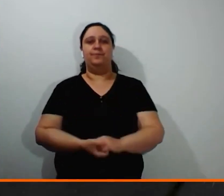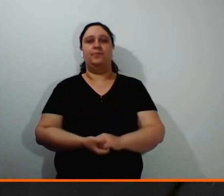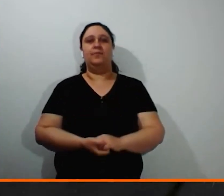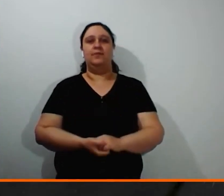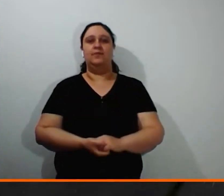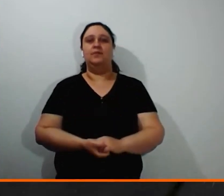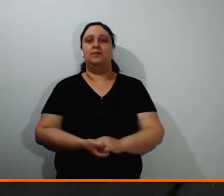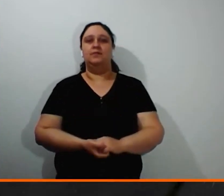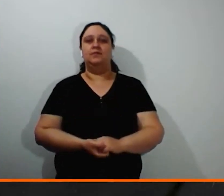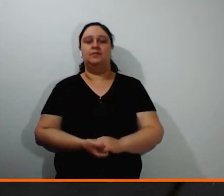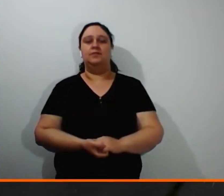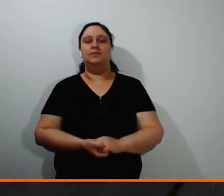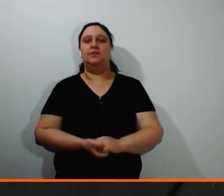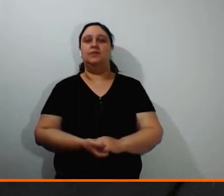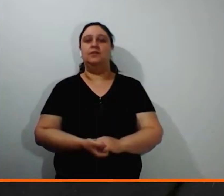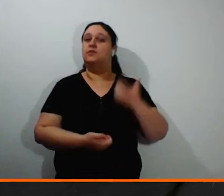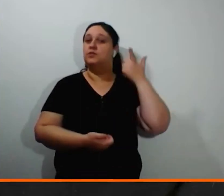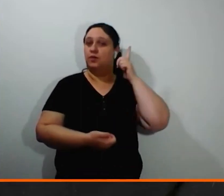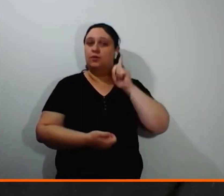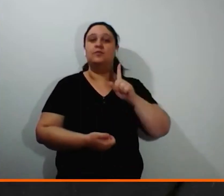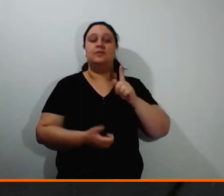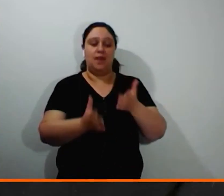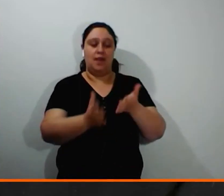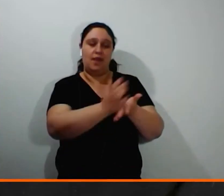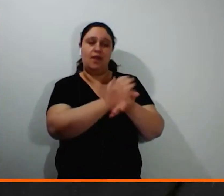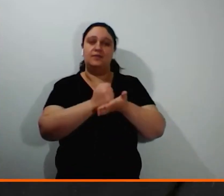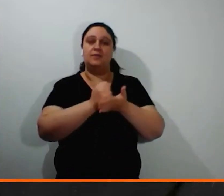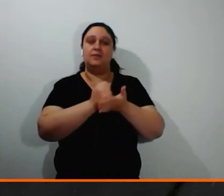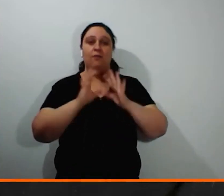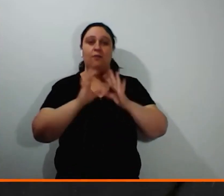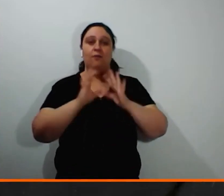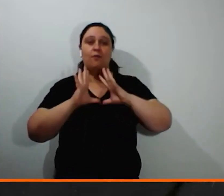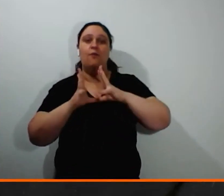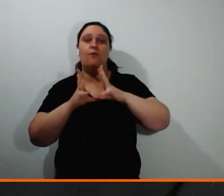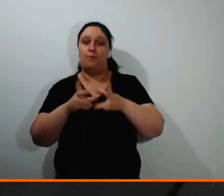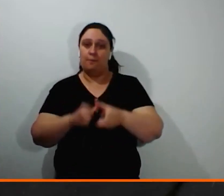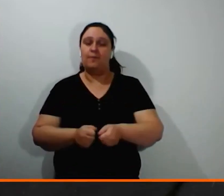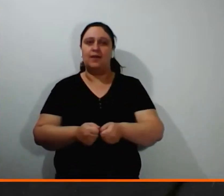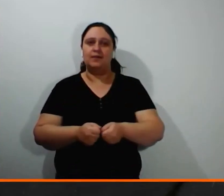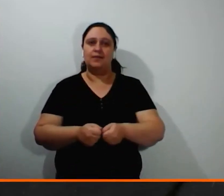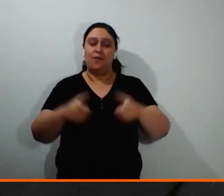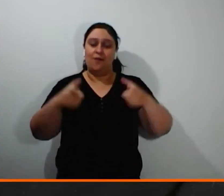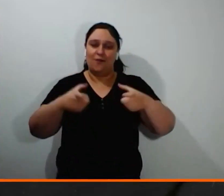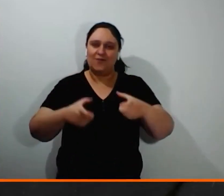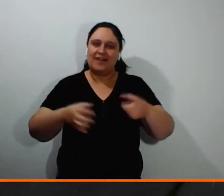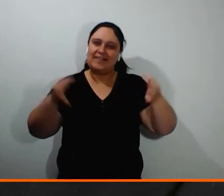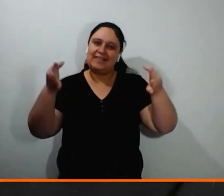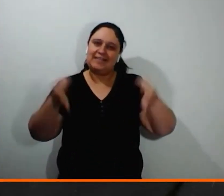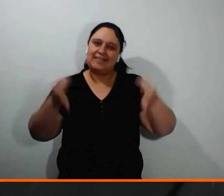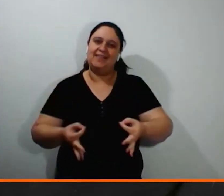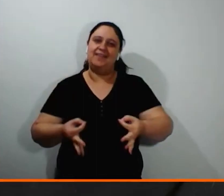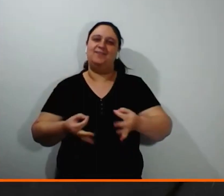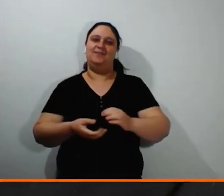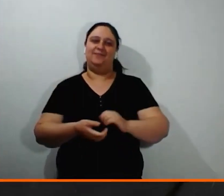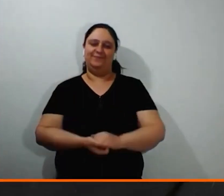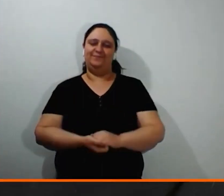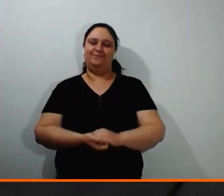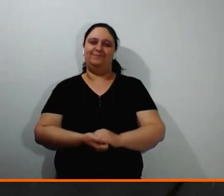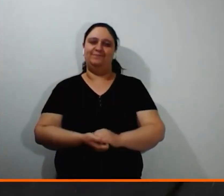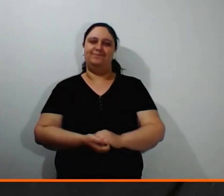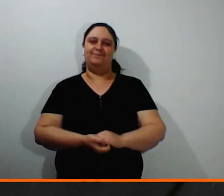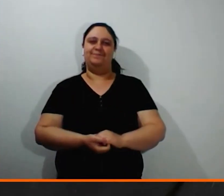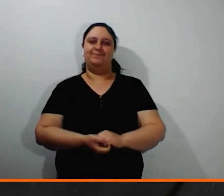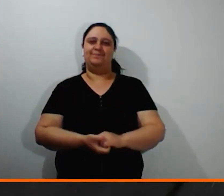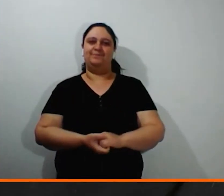plena salvação. Vocês estão no lugar certo. Aleluia. E